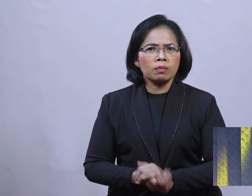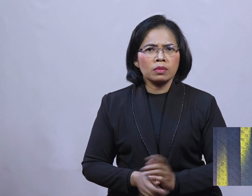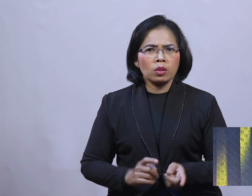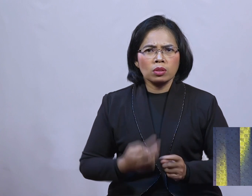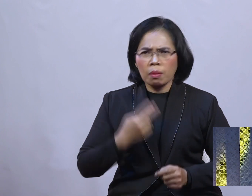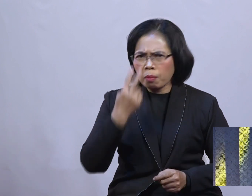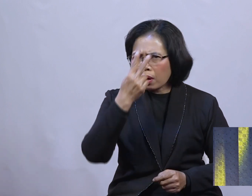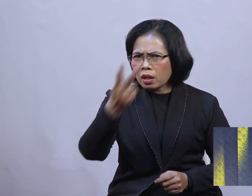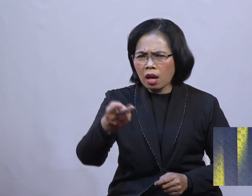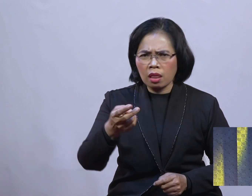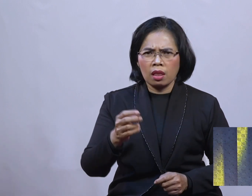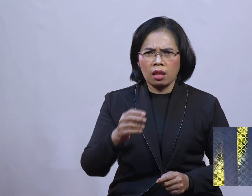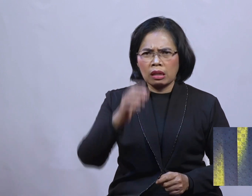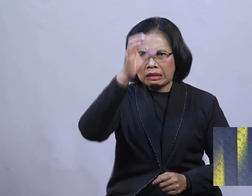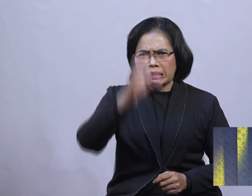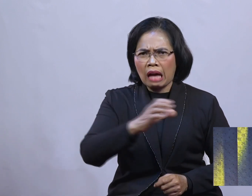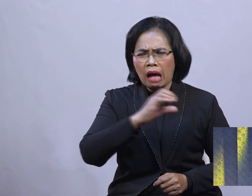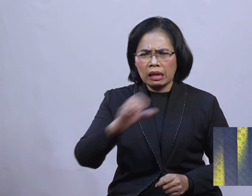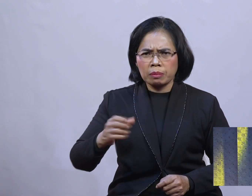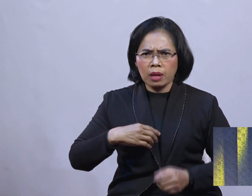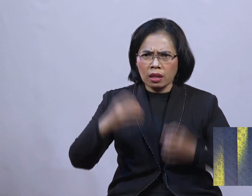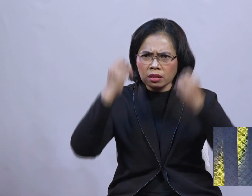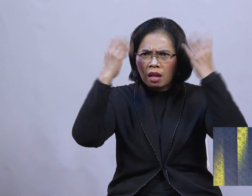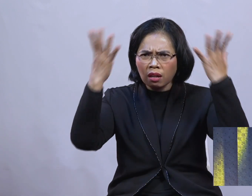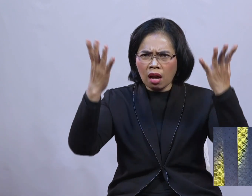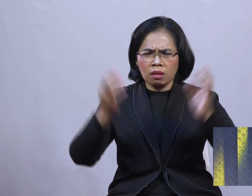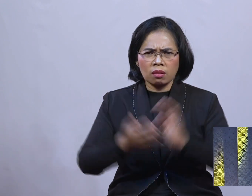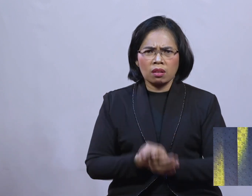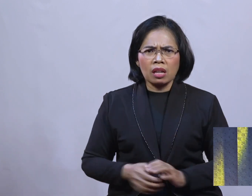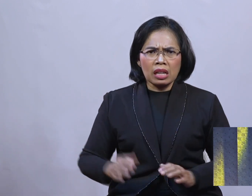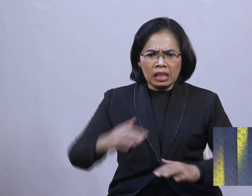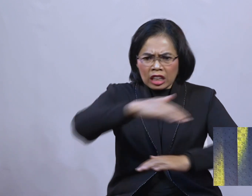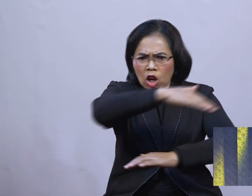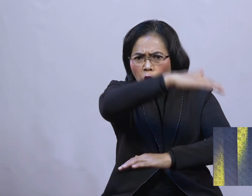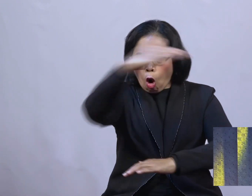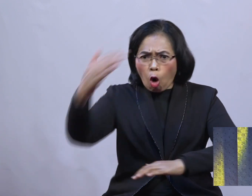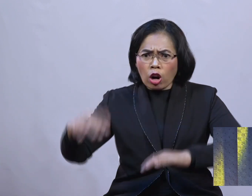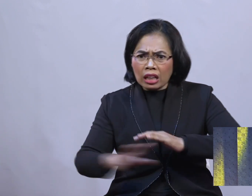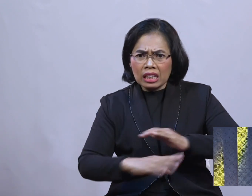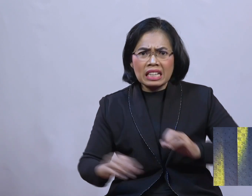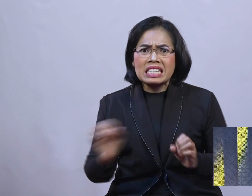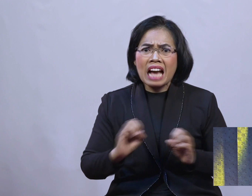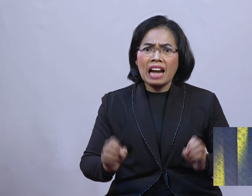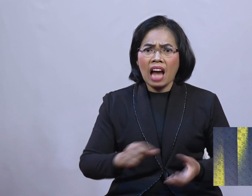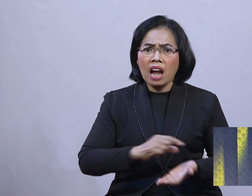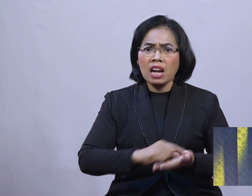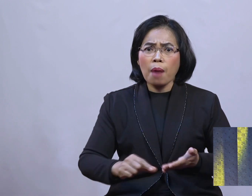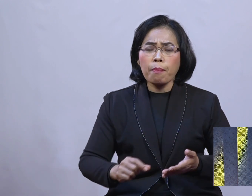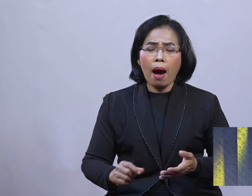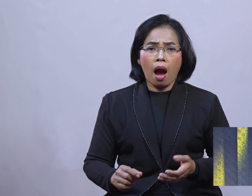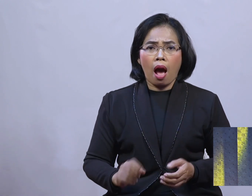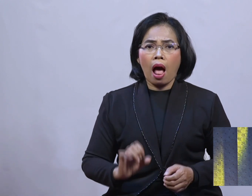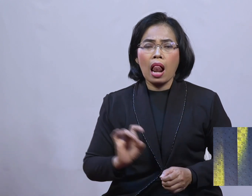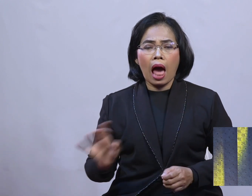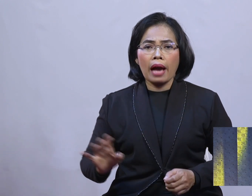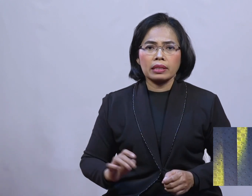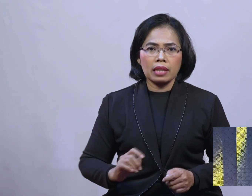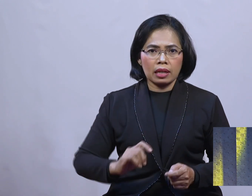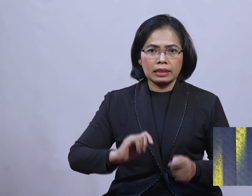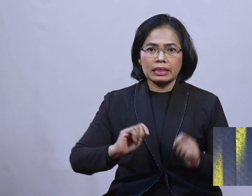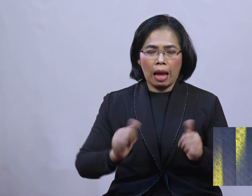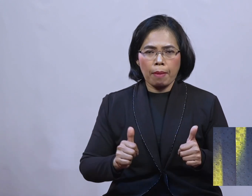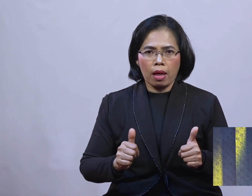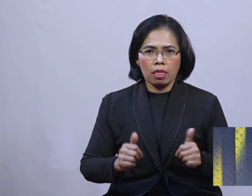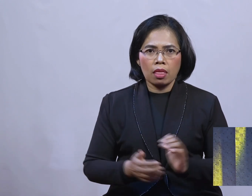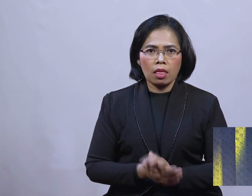Hai kalau saya melihat sekali bukan hanya set sadar body bawah kolong langit ini tidak nama lainnya oleh nyaman juga selamat kecuali dalam nama Yesus Kristus